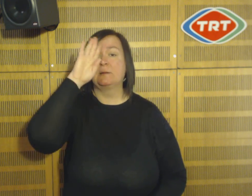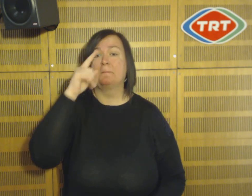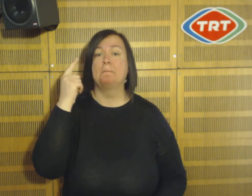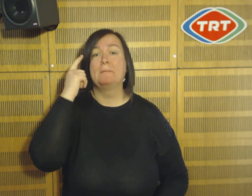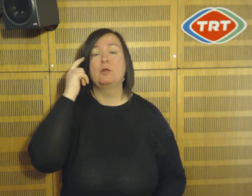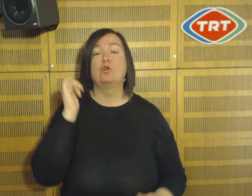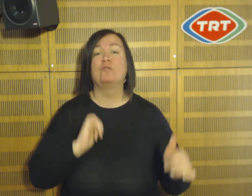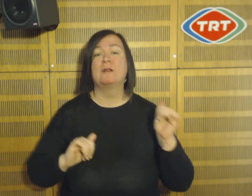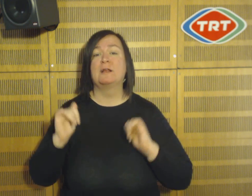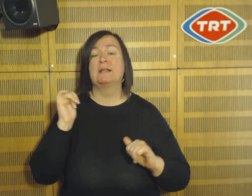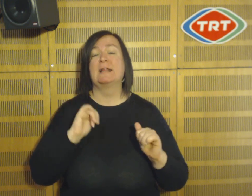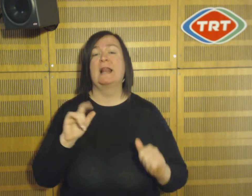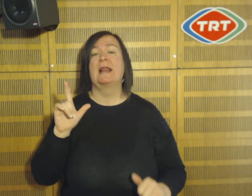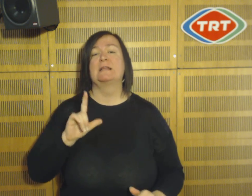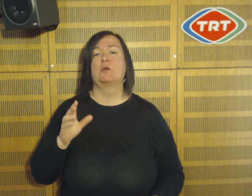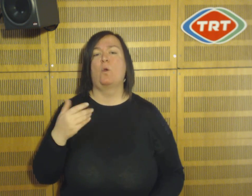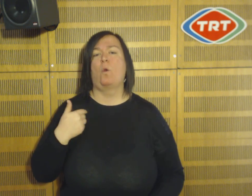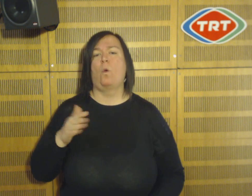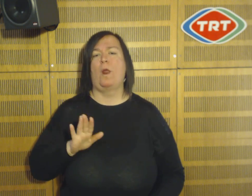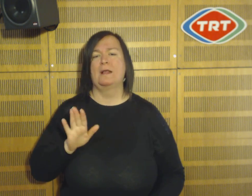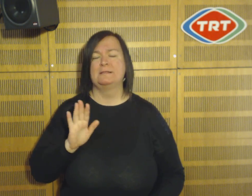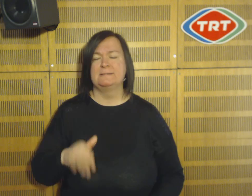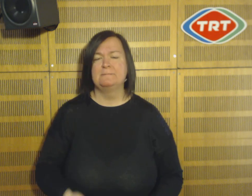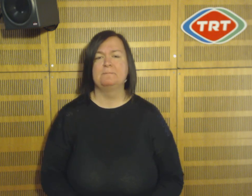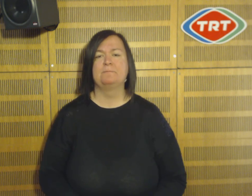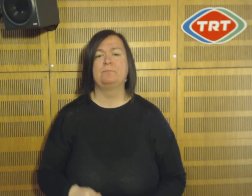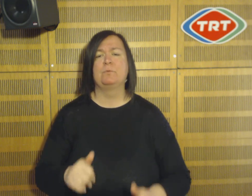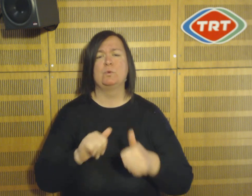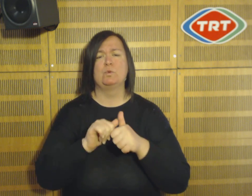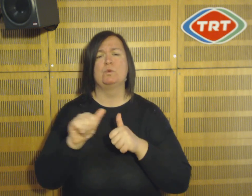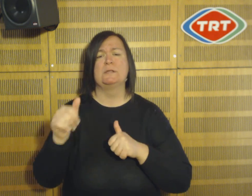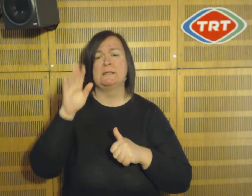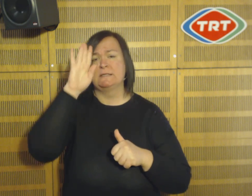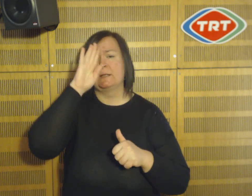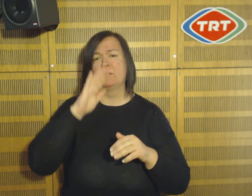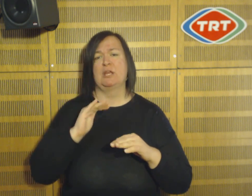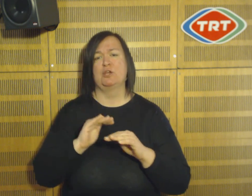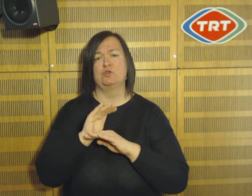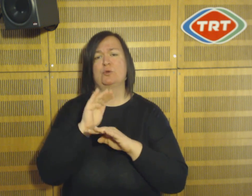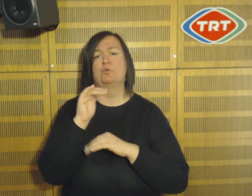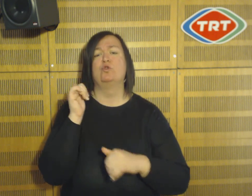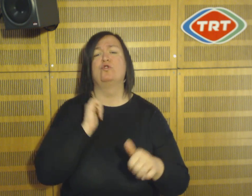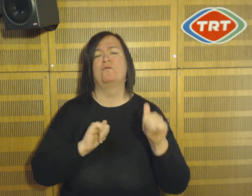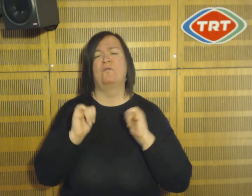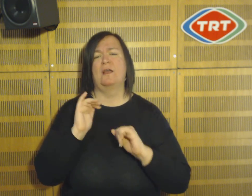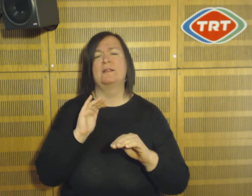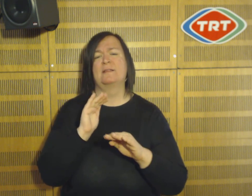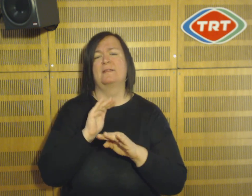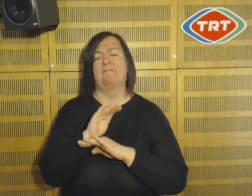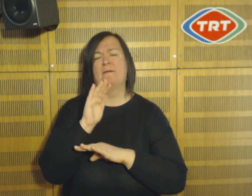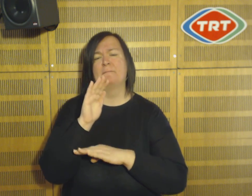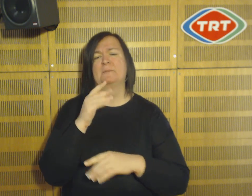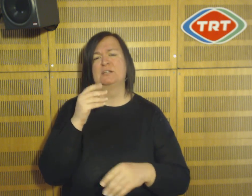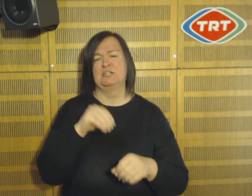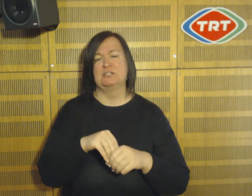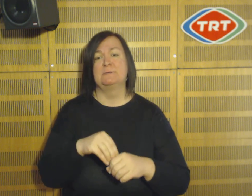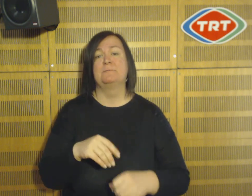Hukuk Fakültesi lisans öğrencisiyim Eee uzun zamandır İstanbul'da yaşıyorum üniversite eğitimime devam edebilmek için Eee turet le